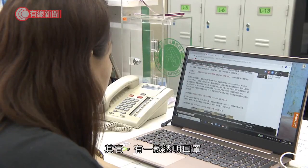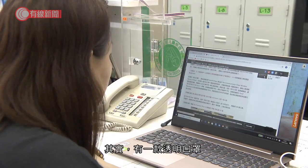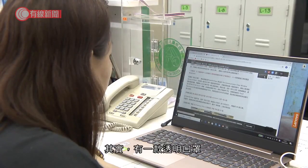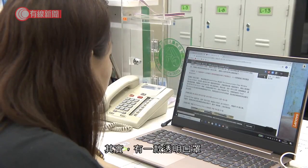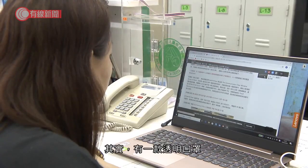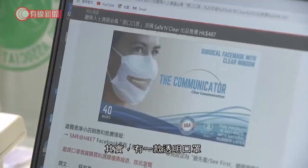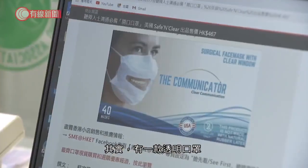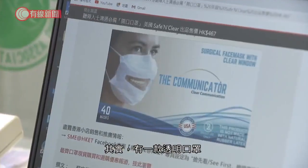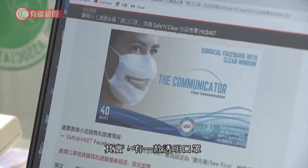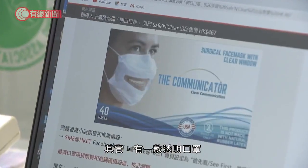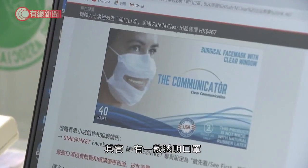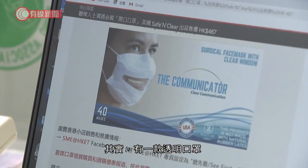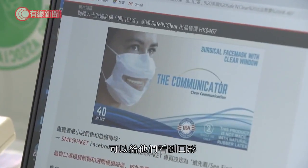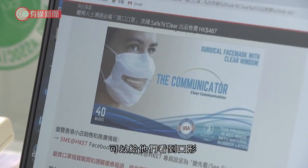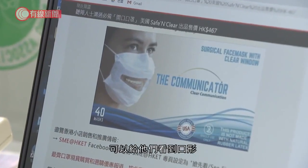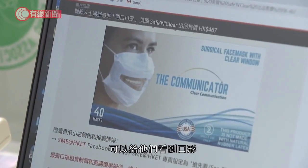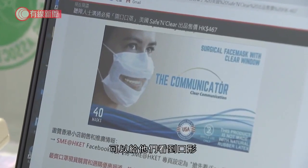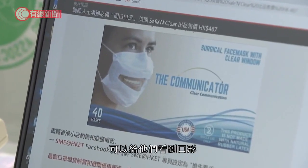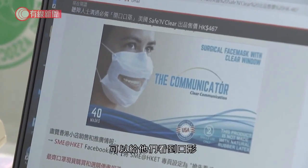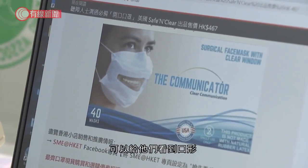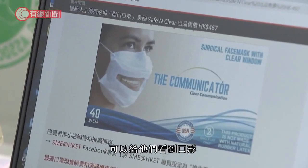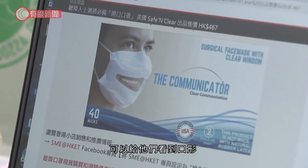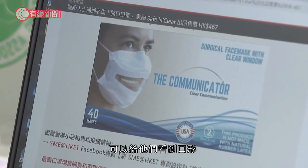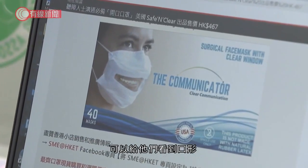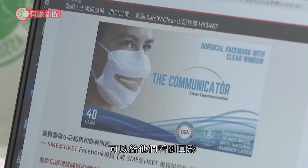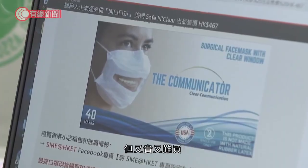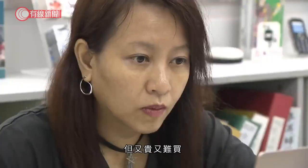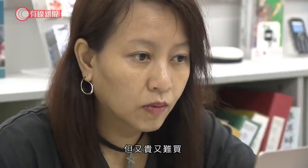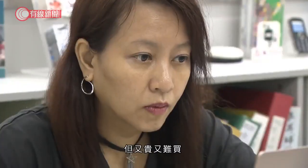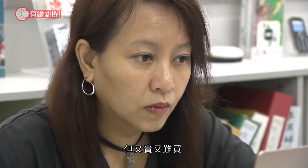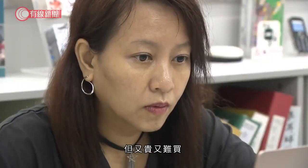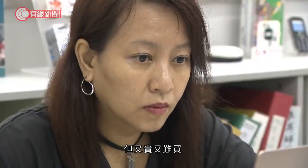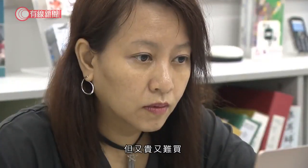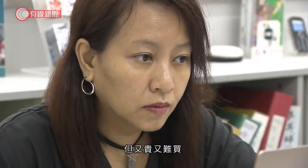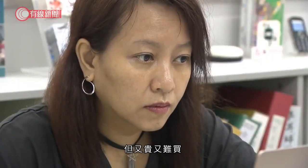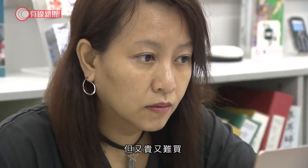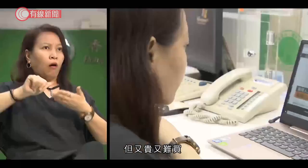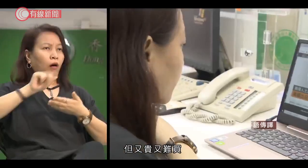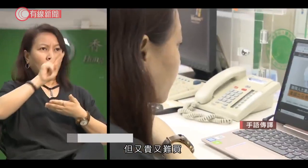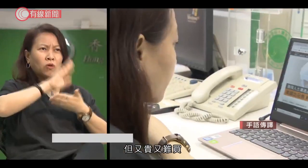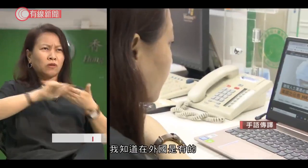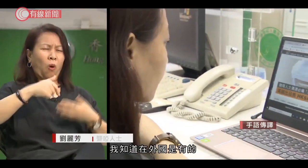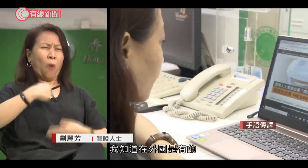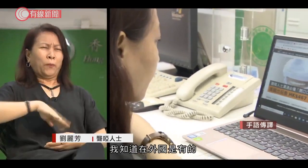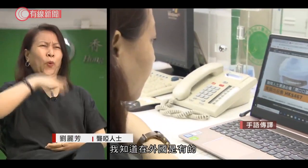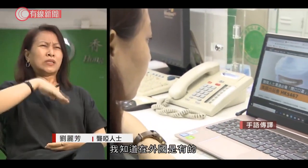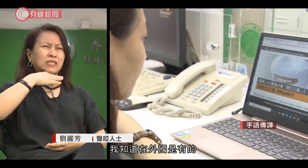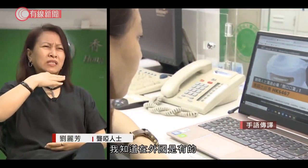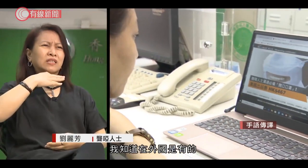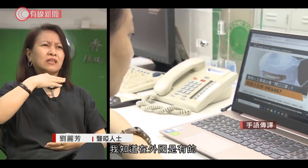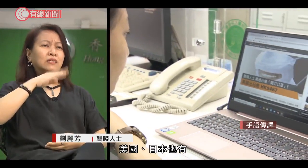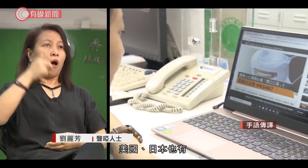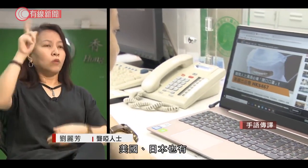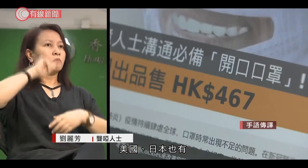其實有一款透明口罩係可以俾佢哋睇到口型，但係又貴又難買。 我知喺外國有